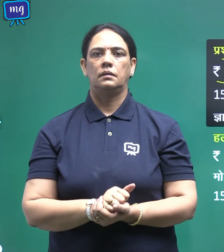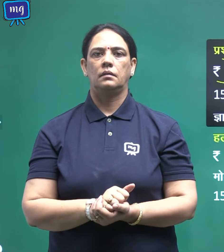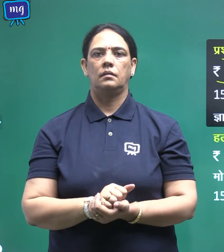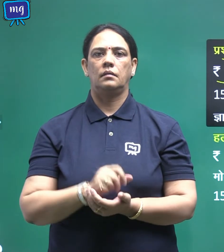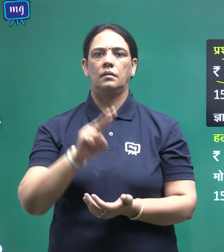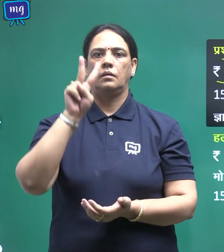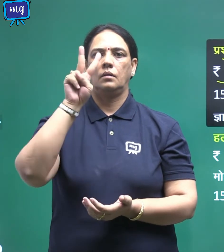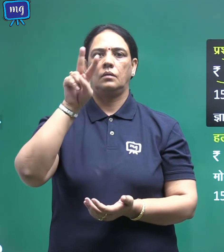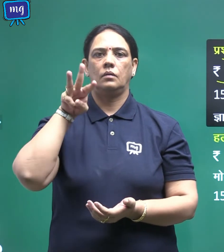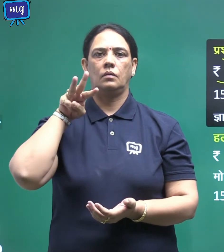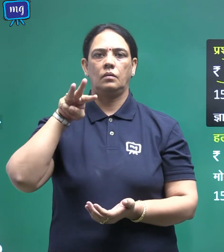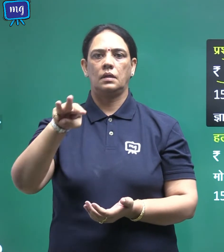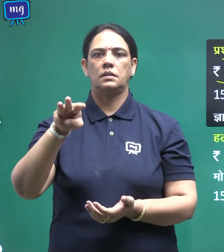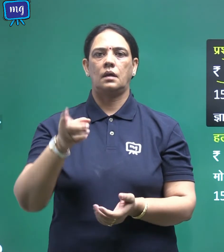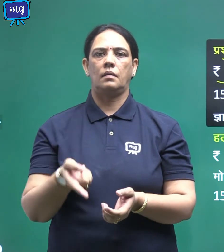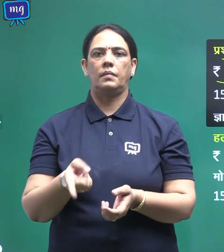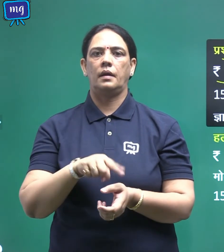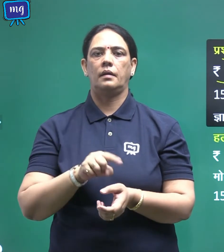2000 रुपये में